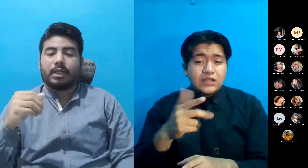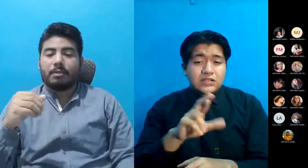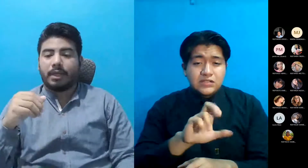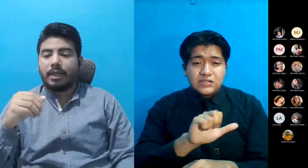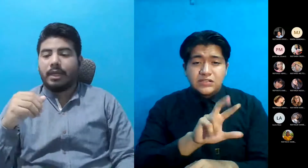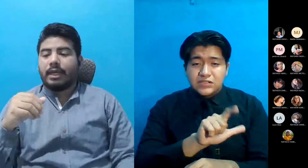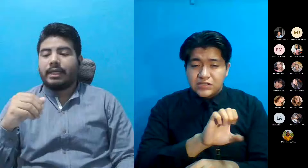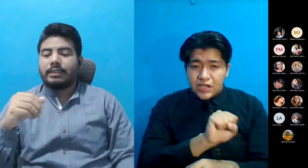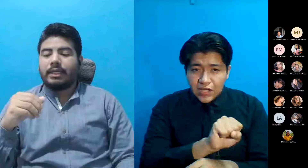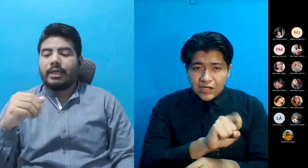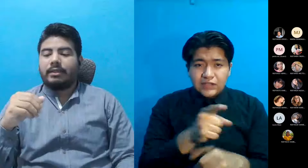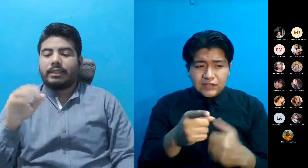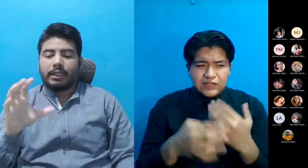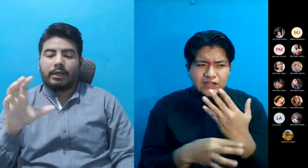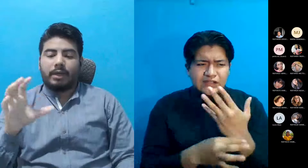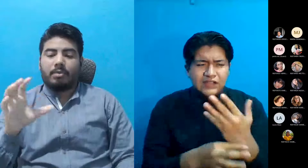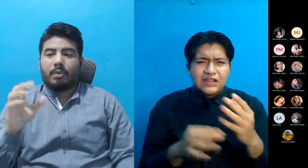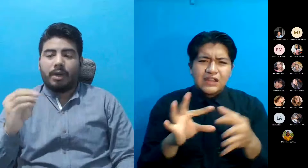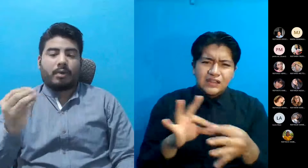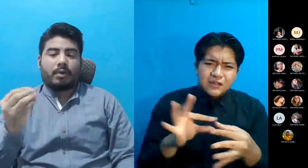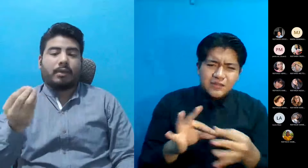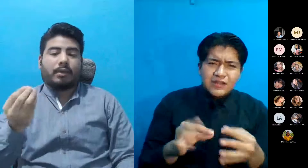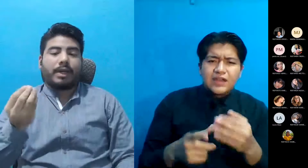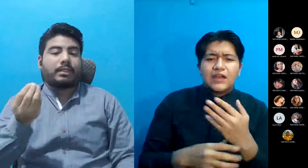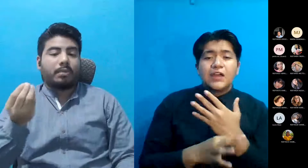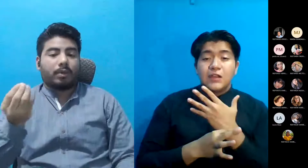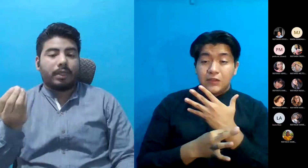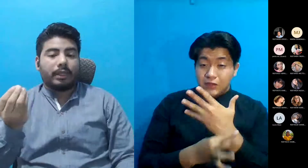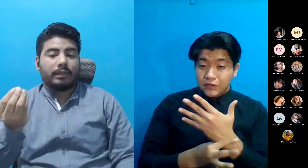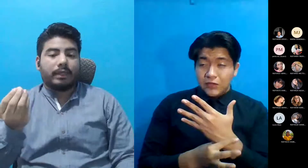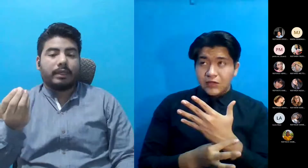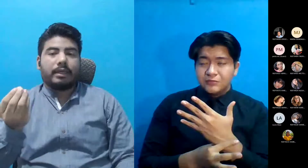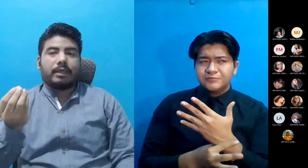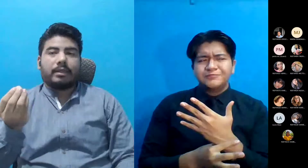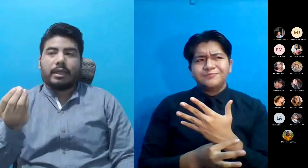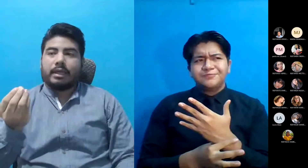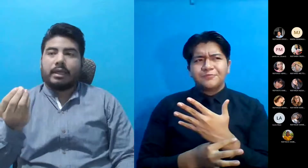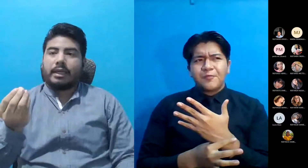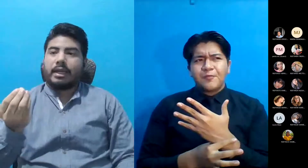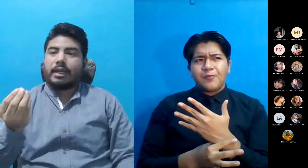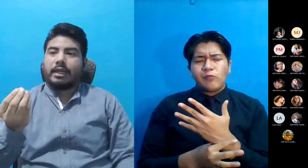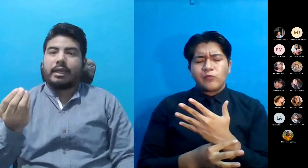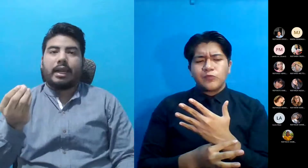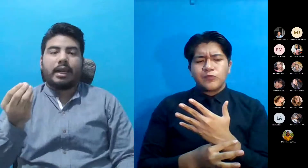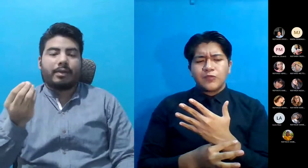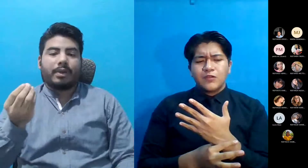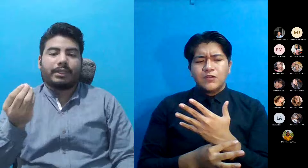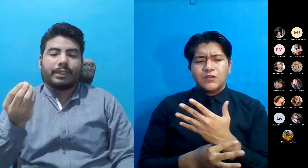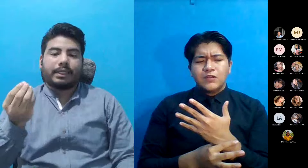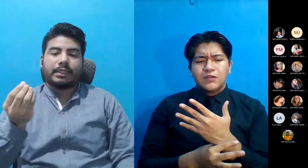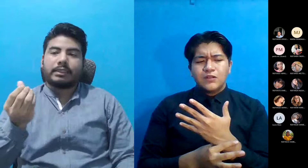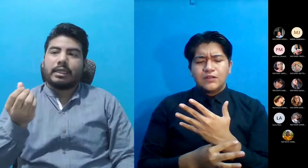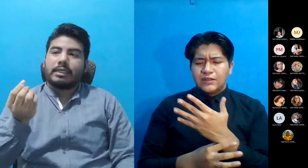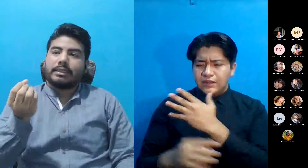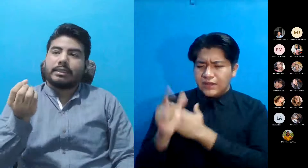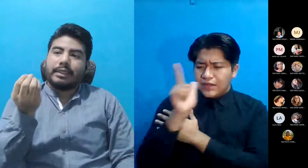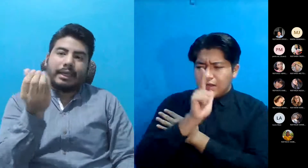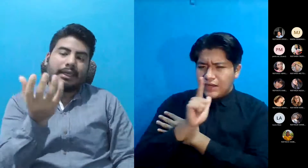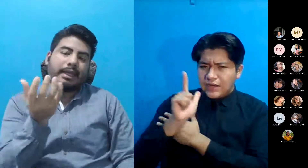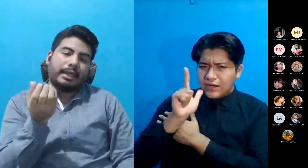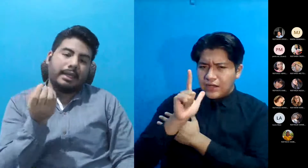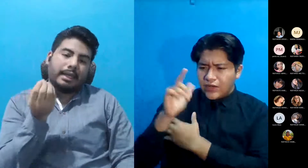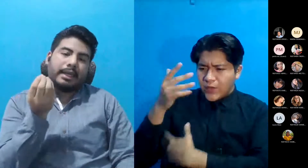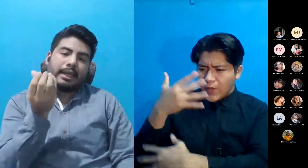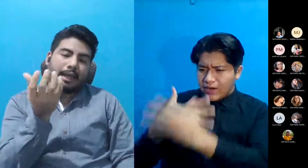Charles Michael Delepé es decir, bueno, creo que es importante que la lengua de señas